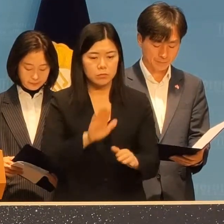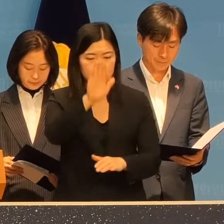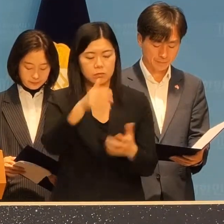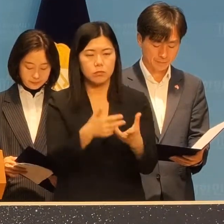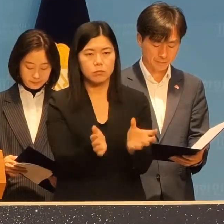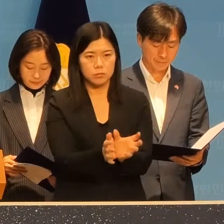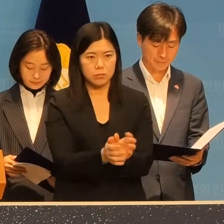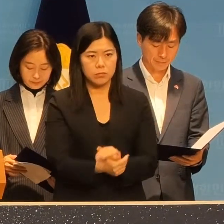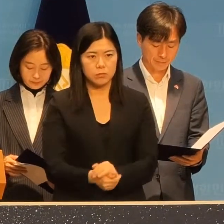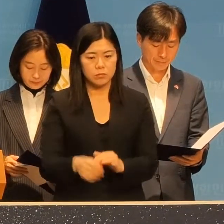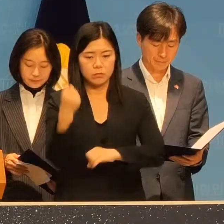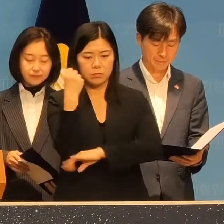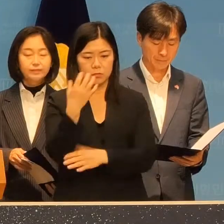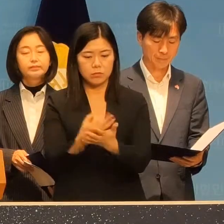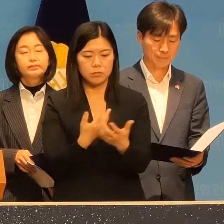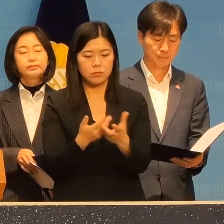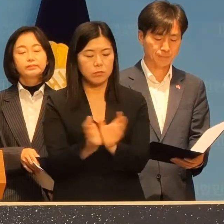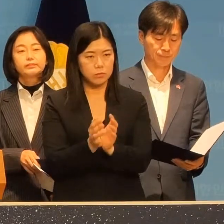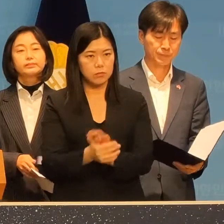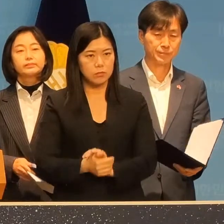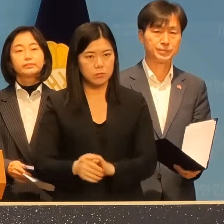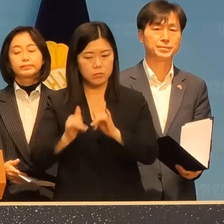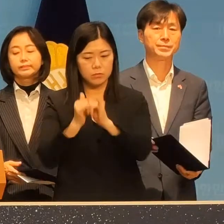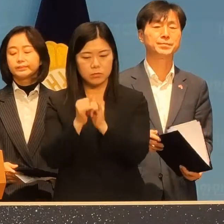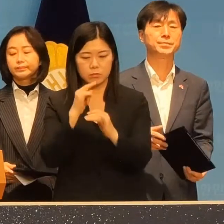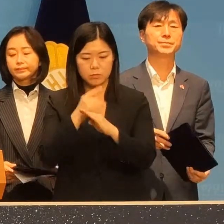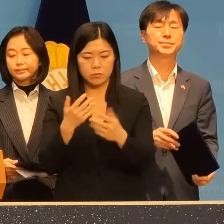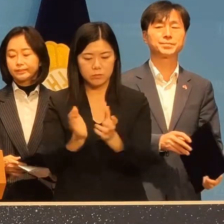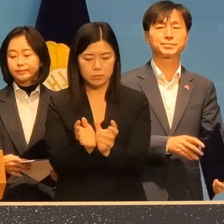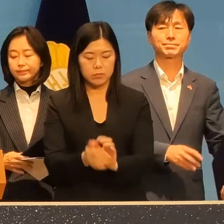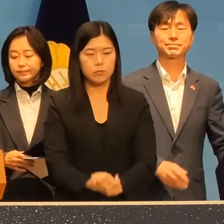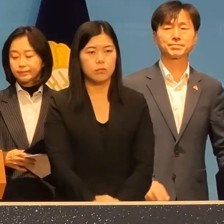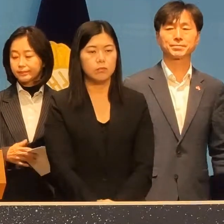진보당, 기본소득당, 사회민주당 일동.